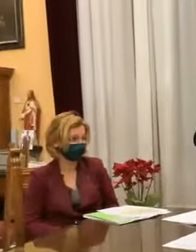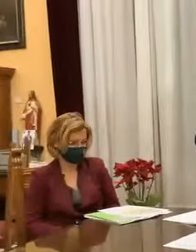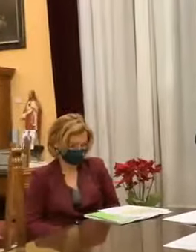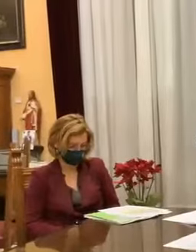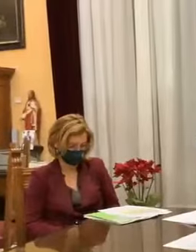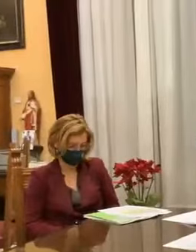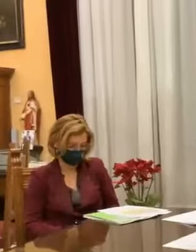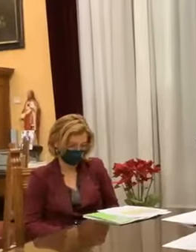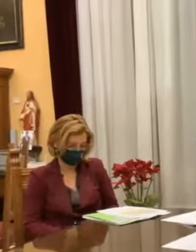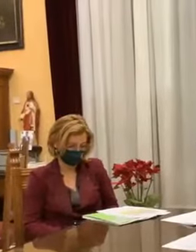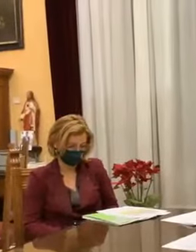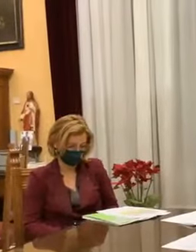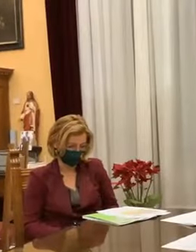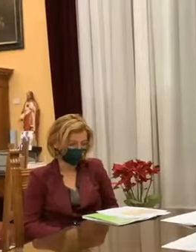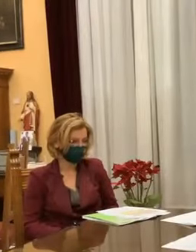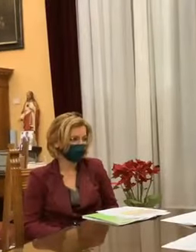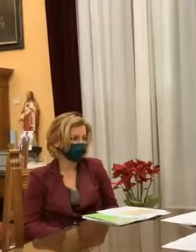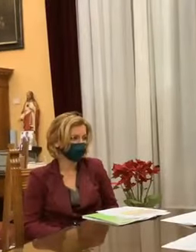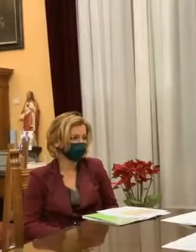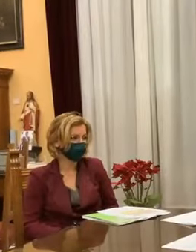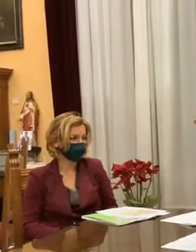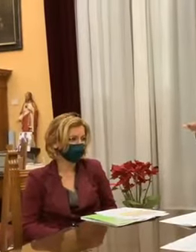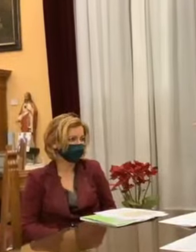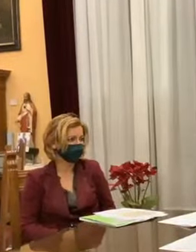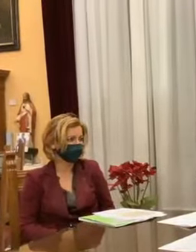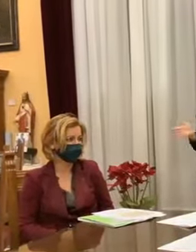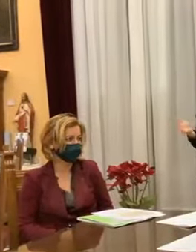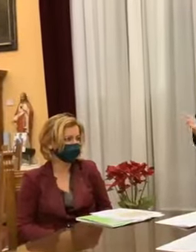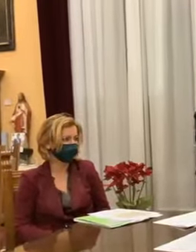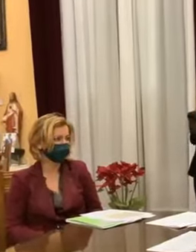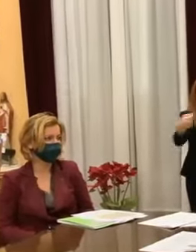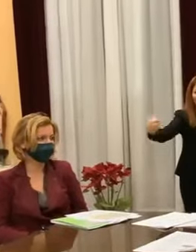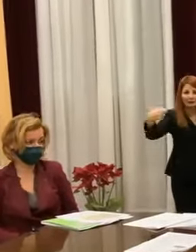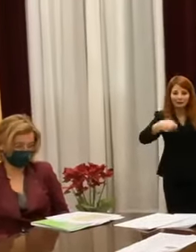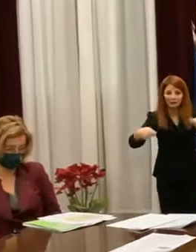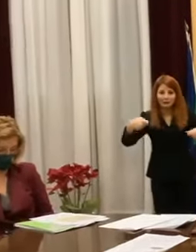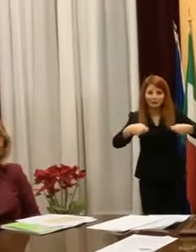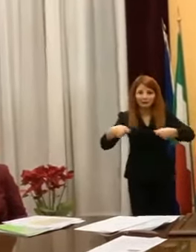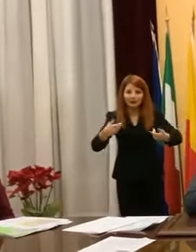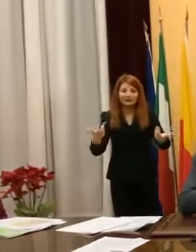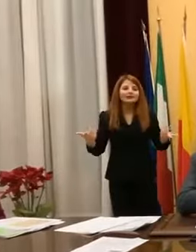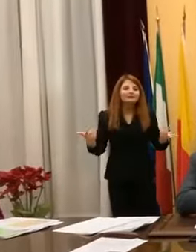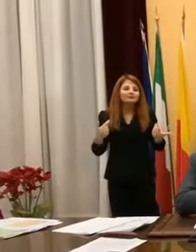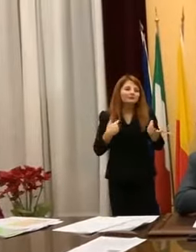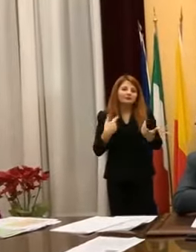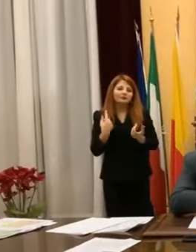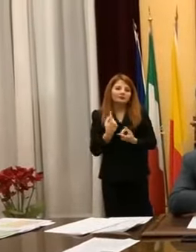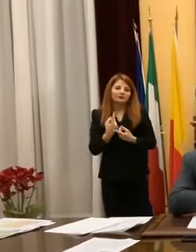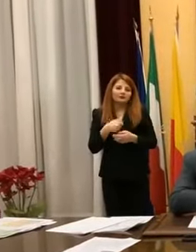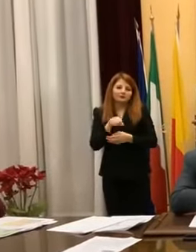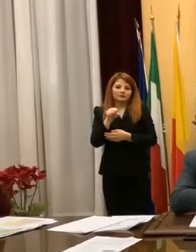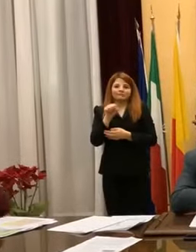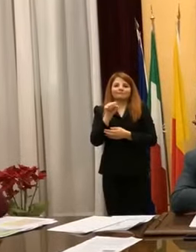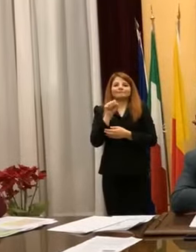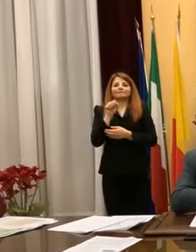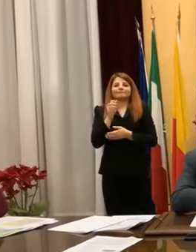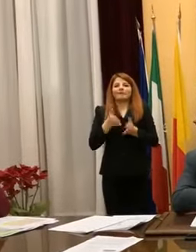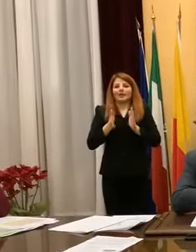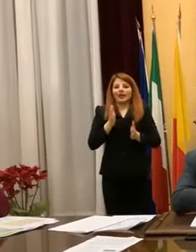fare. E va bene, ma io ho sempre comunque schiena dritta e non, soprattutto non sono una persona